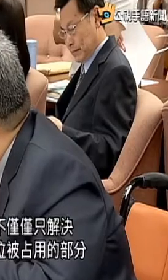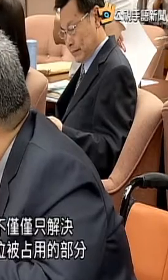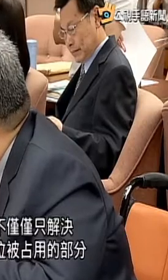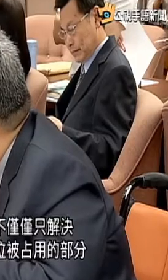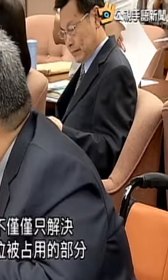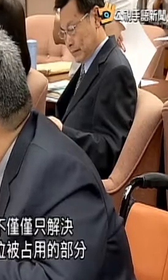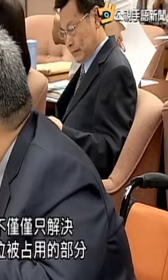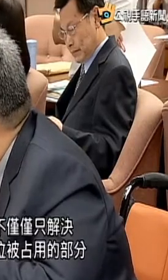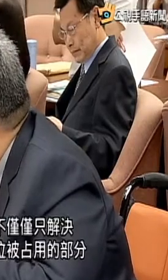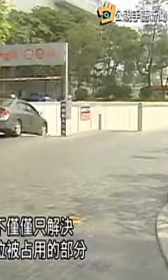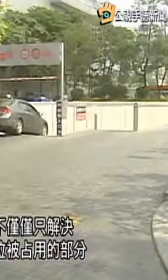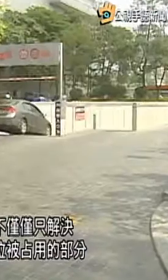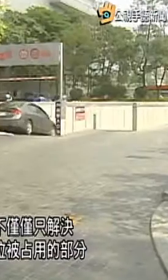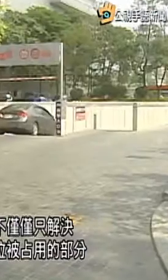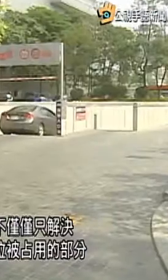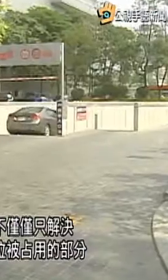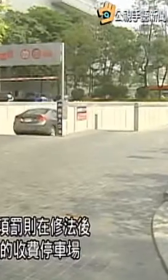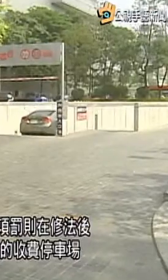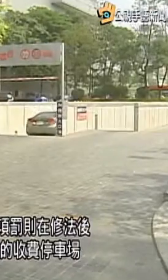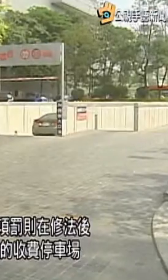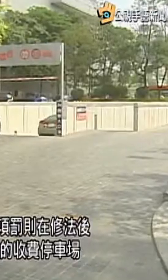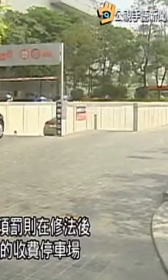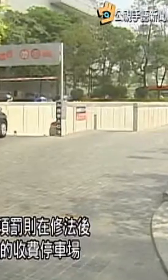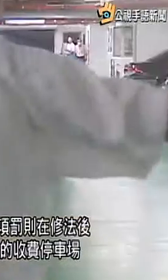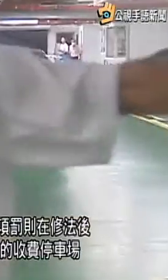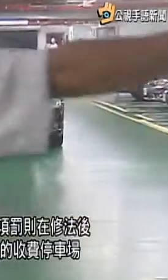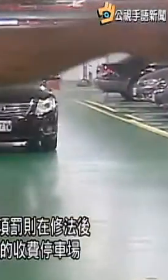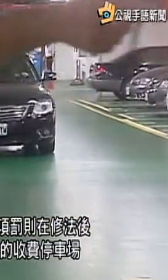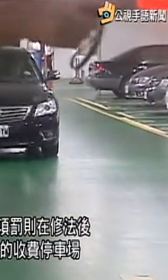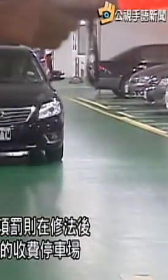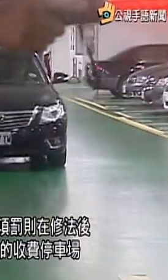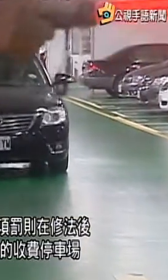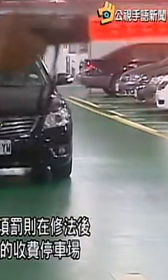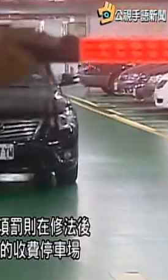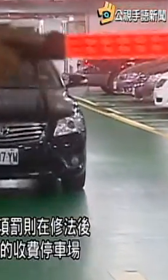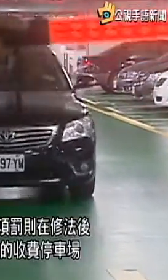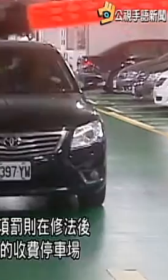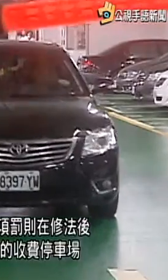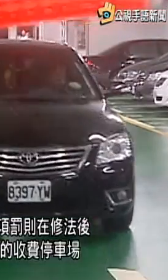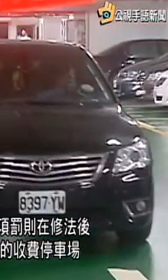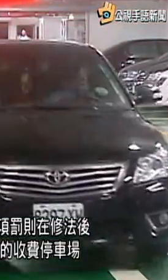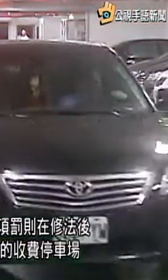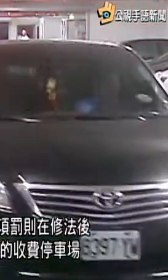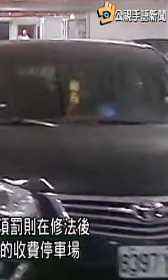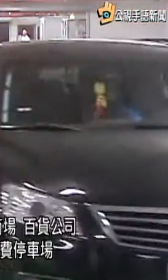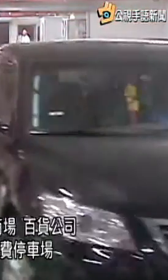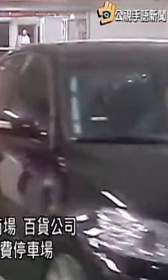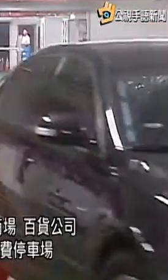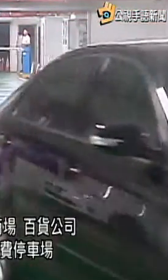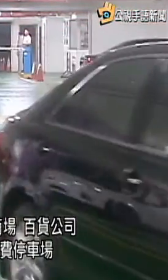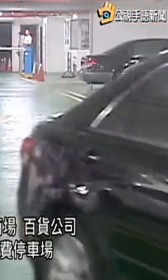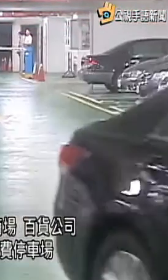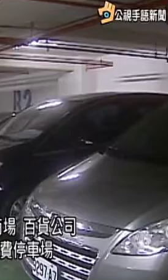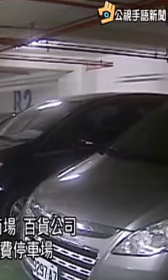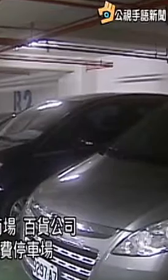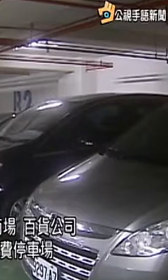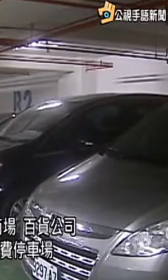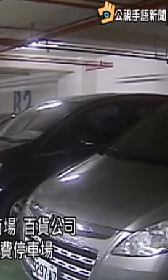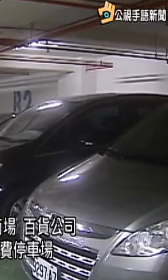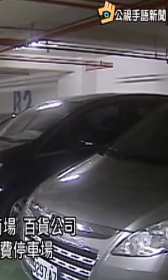这一个部分。 交通部表示，这项法则在修法后将适用于所有收费停车场，更扩及一般商场、百货公司、餐厅的收